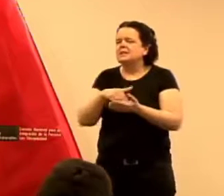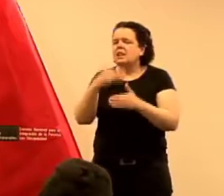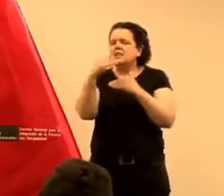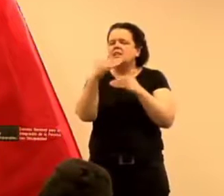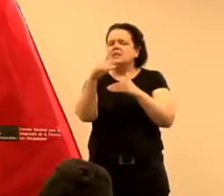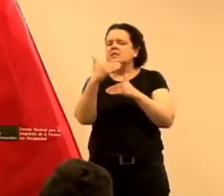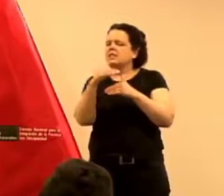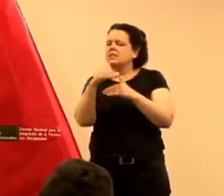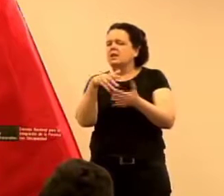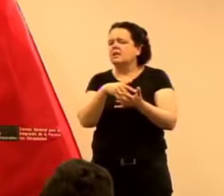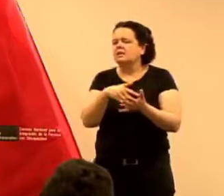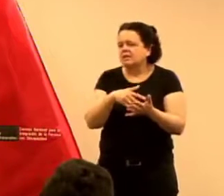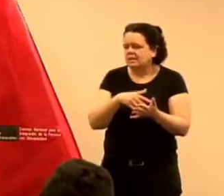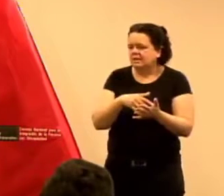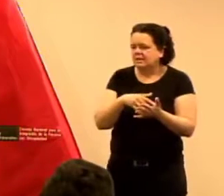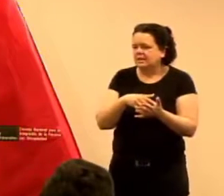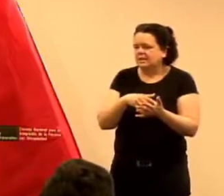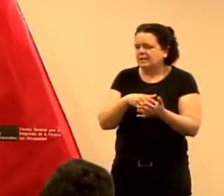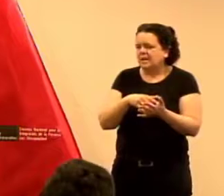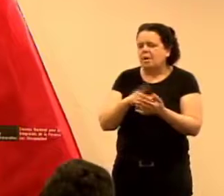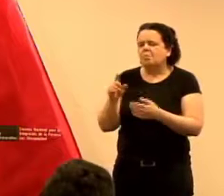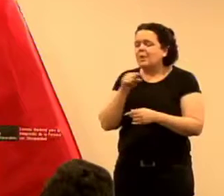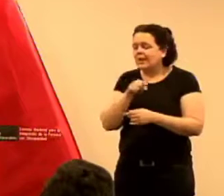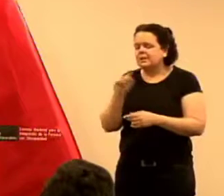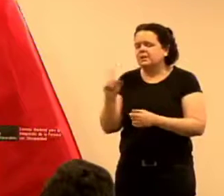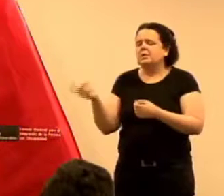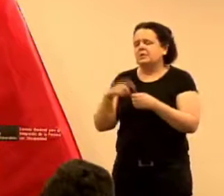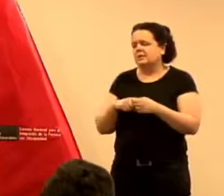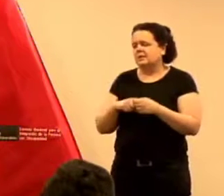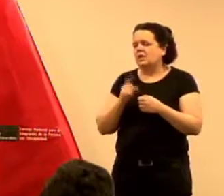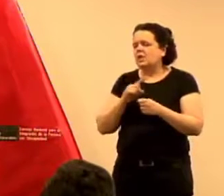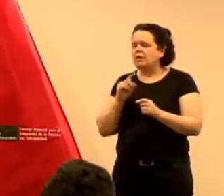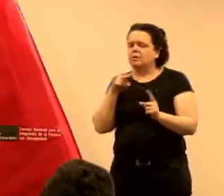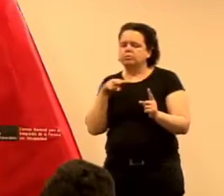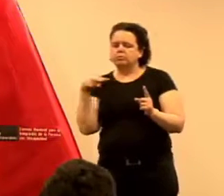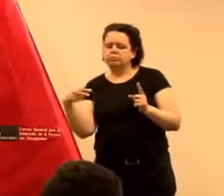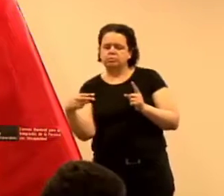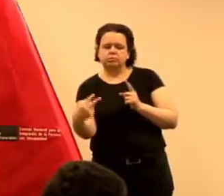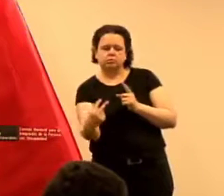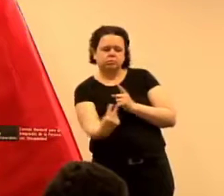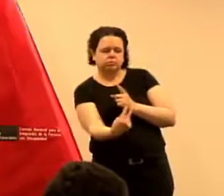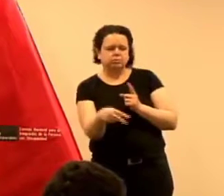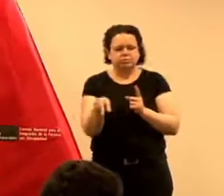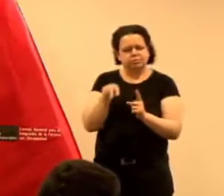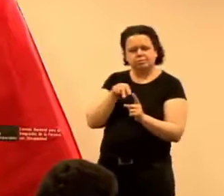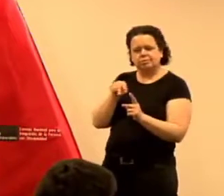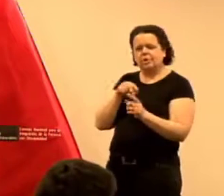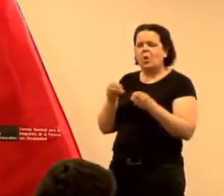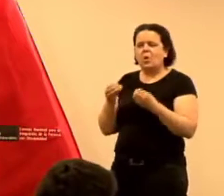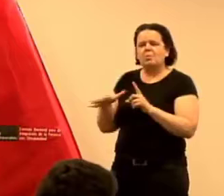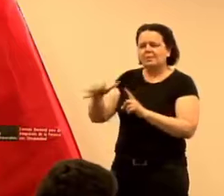en las deficiencias, como la causa principal de la falta de participación. No miraban todos los factores ambientales